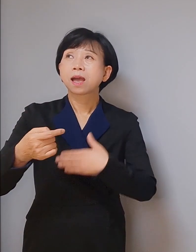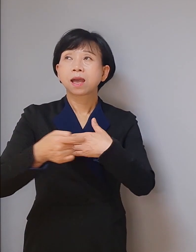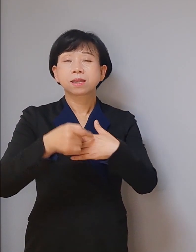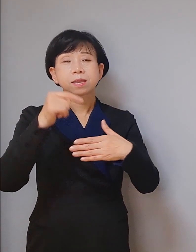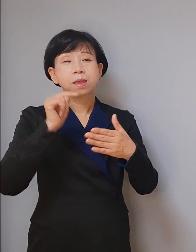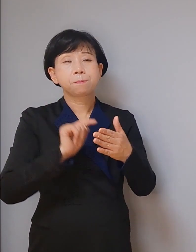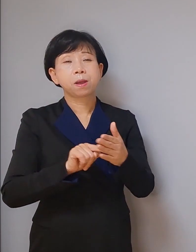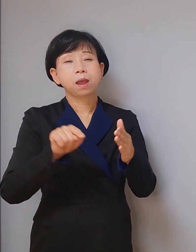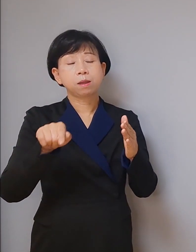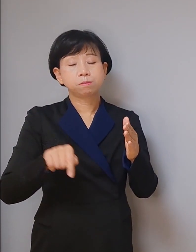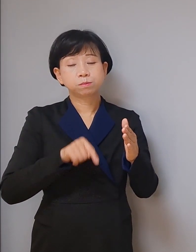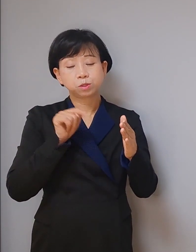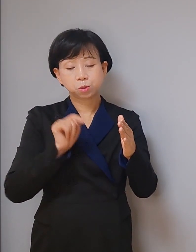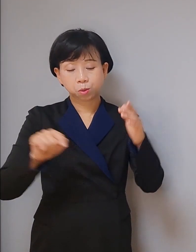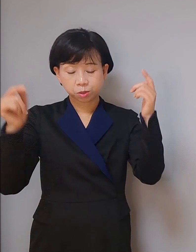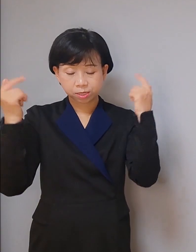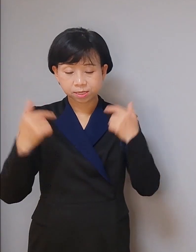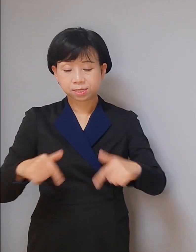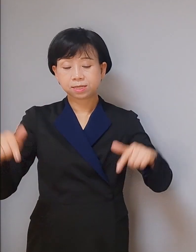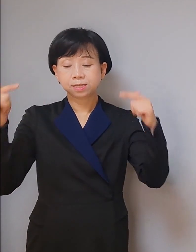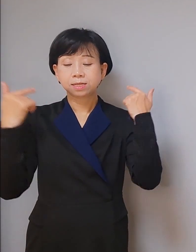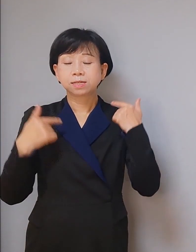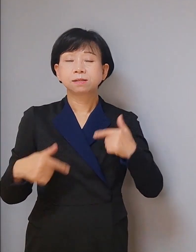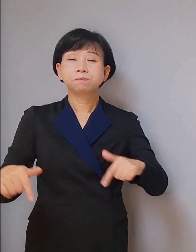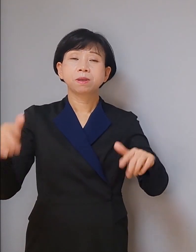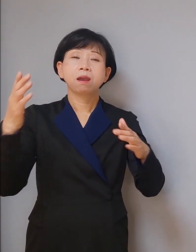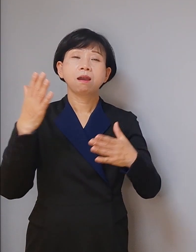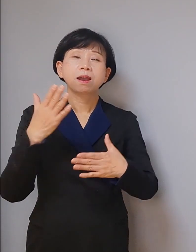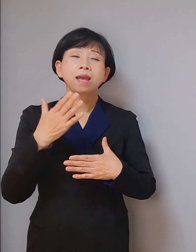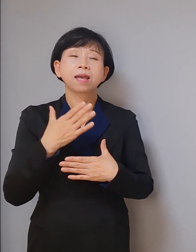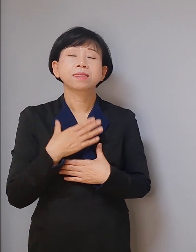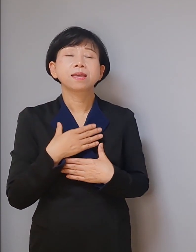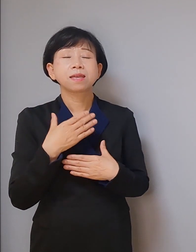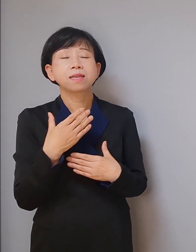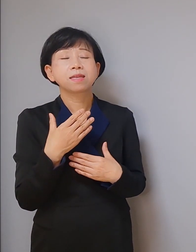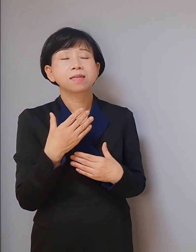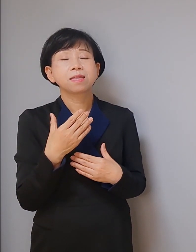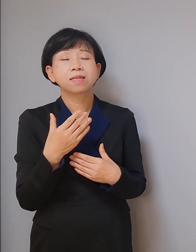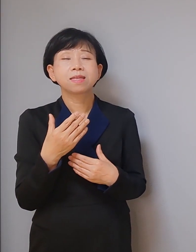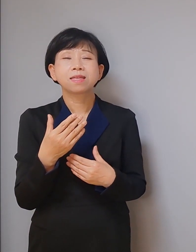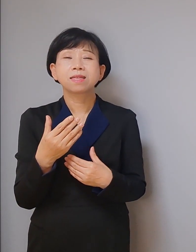평안해. 나의 마음속이 늘